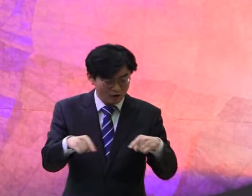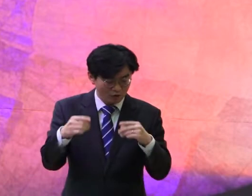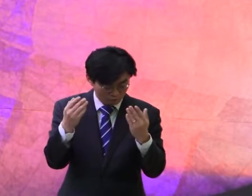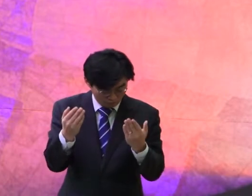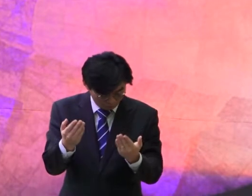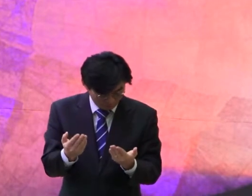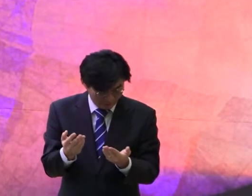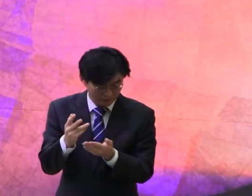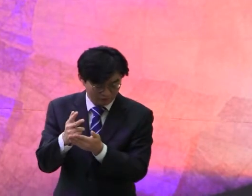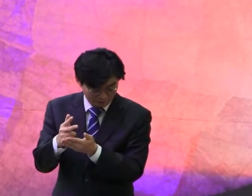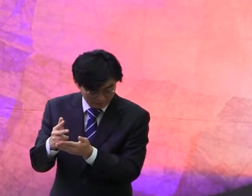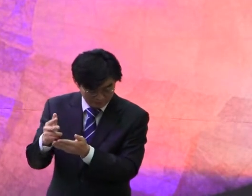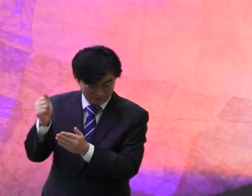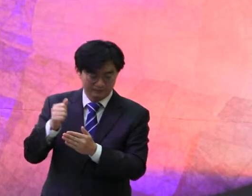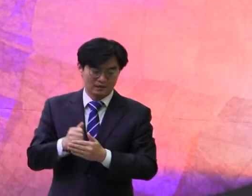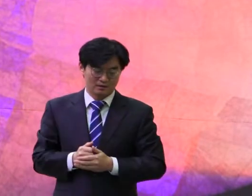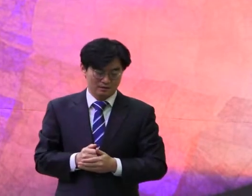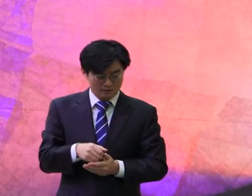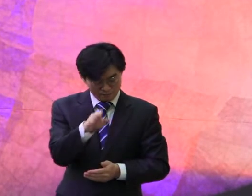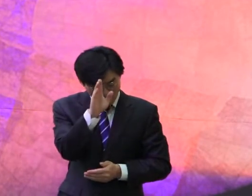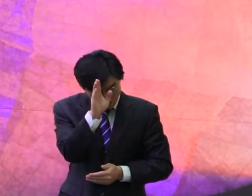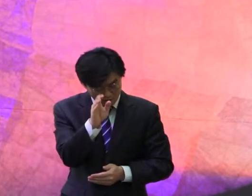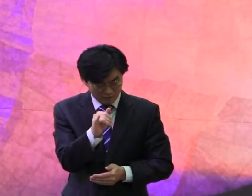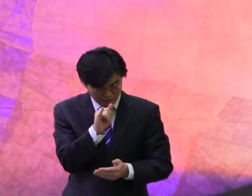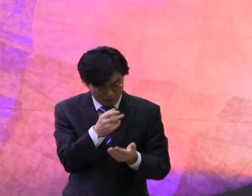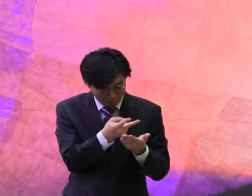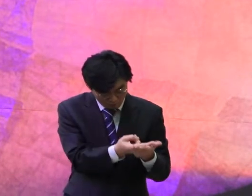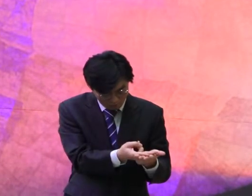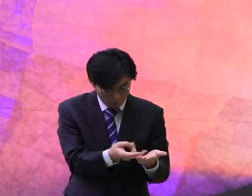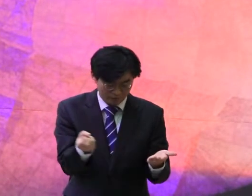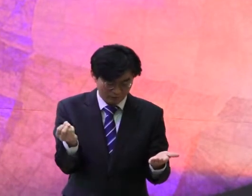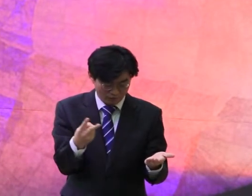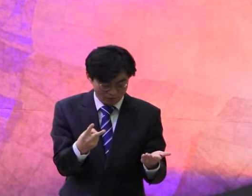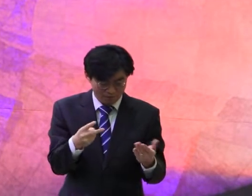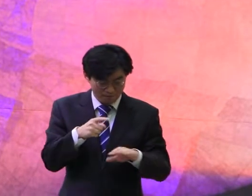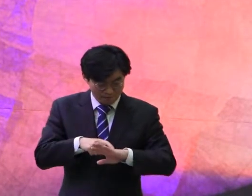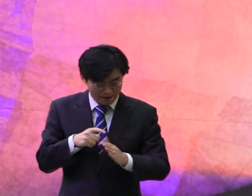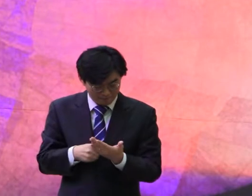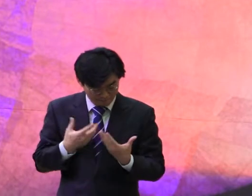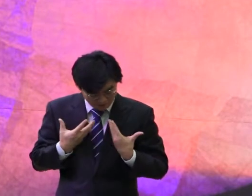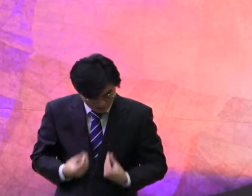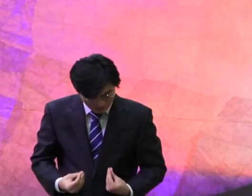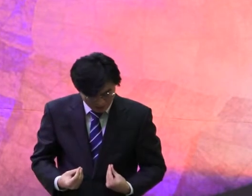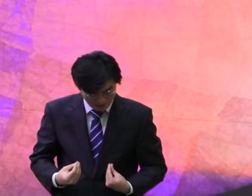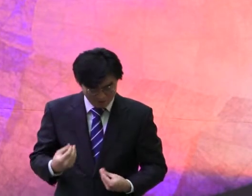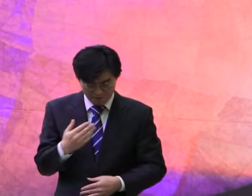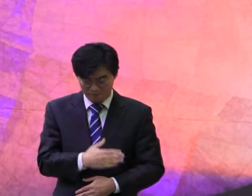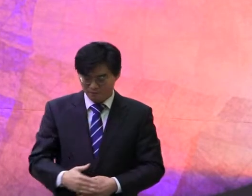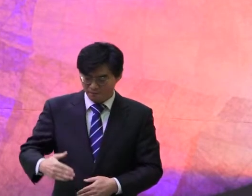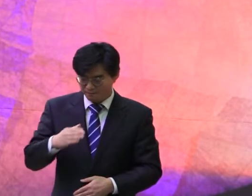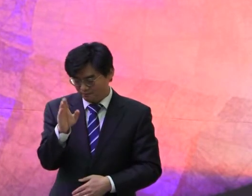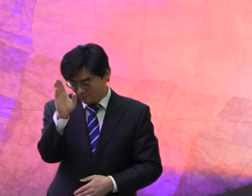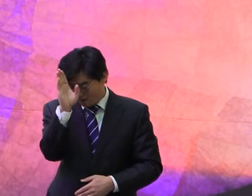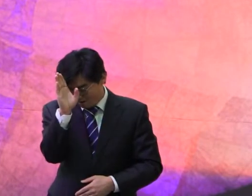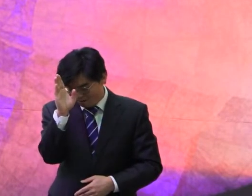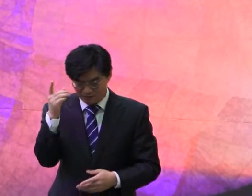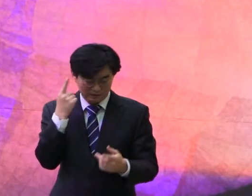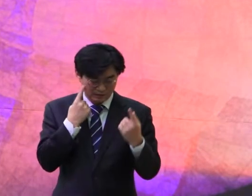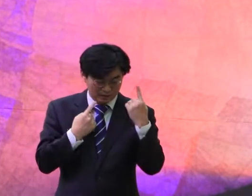고통받는 성도님, 낙심된 성도님, 또한 육신이 연약한 성도님, 모든